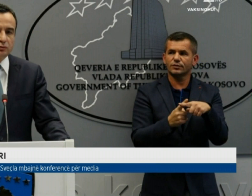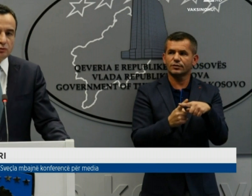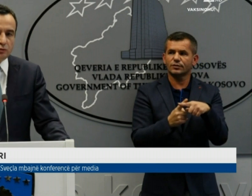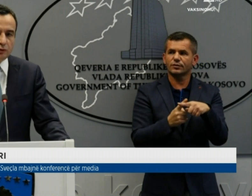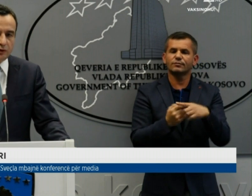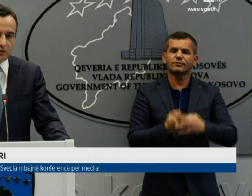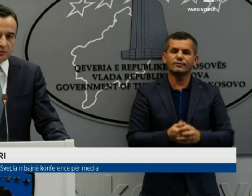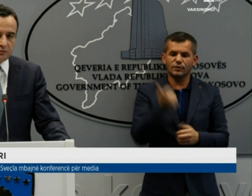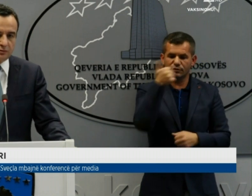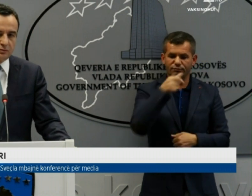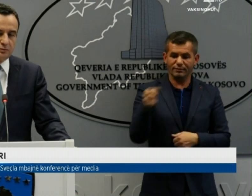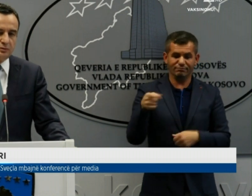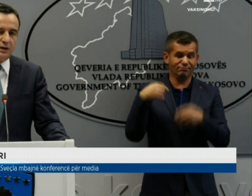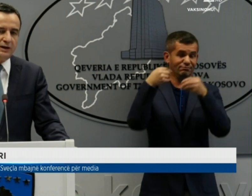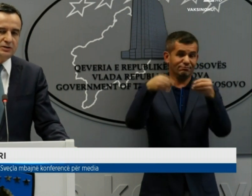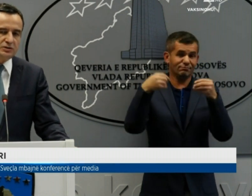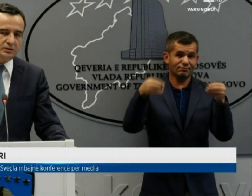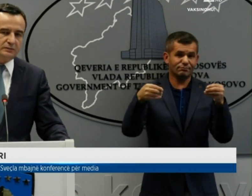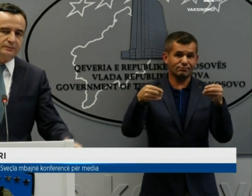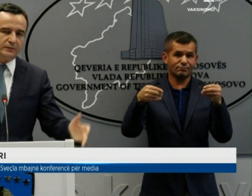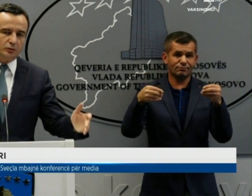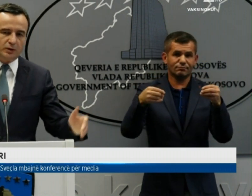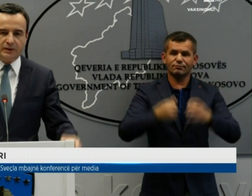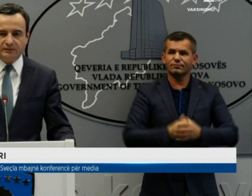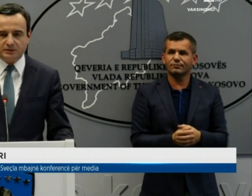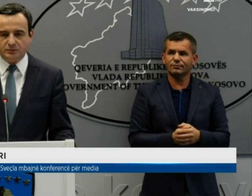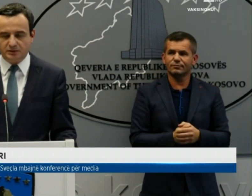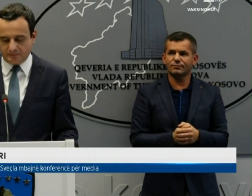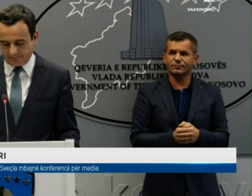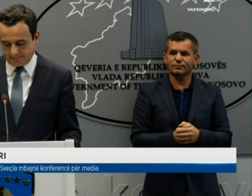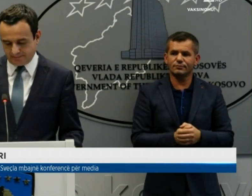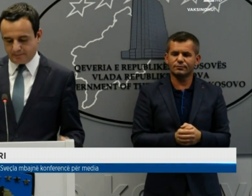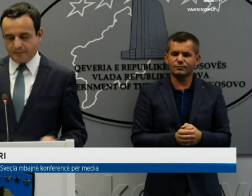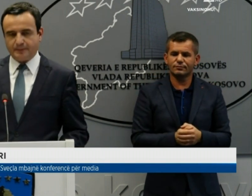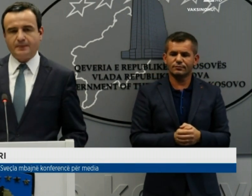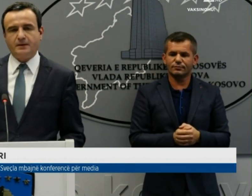thot kur thot ai që ju e parafrazuar.